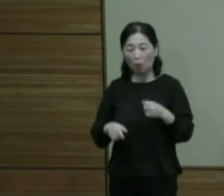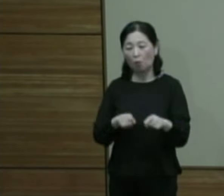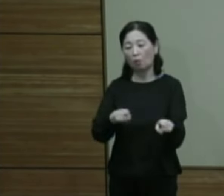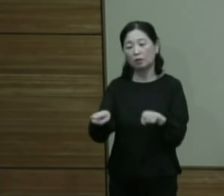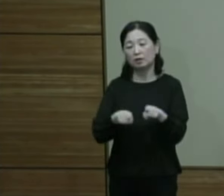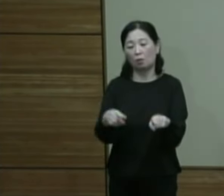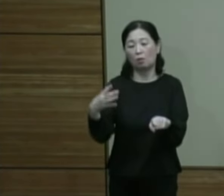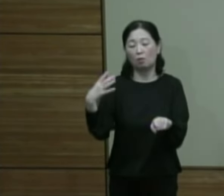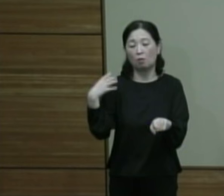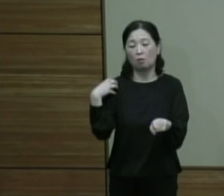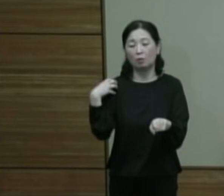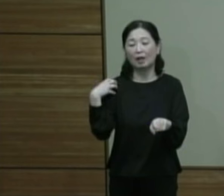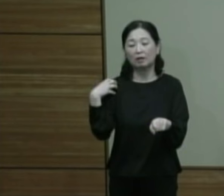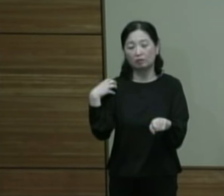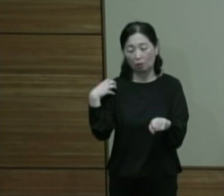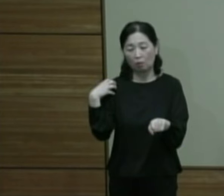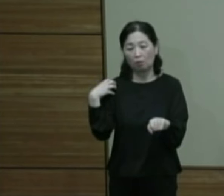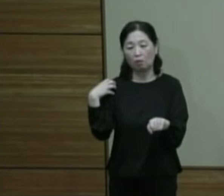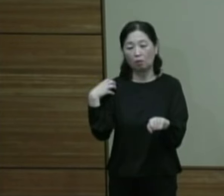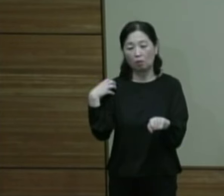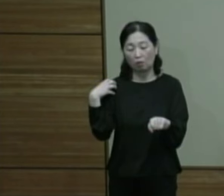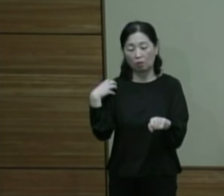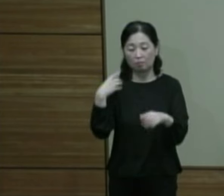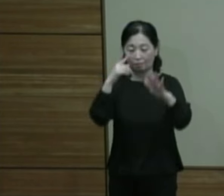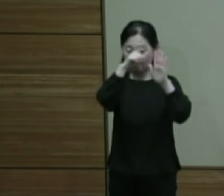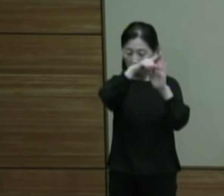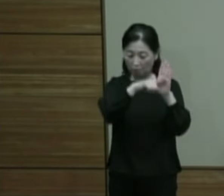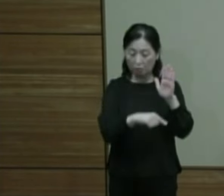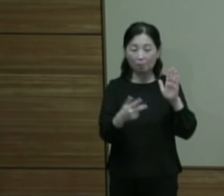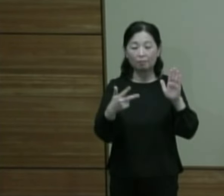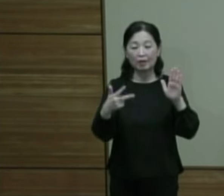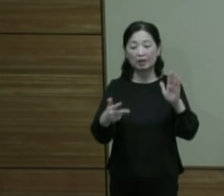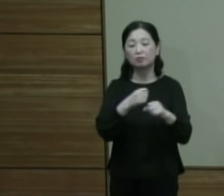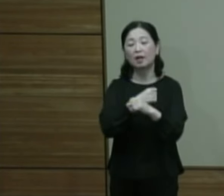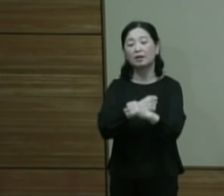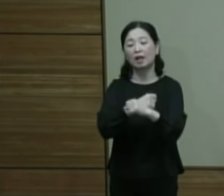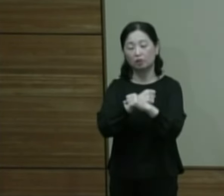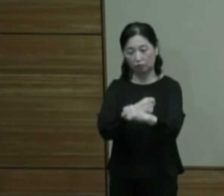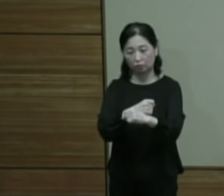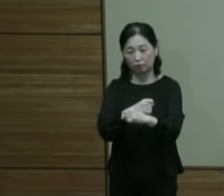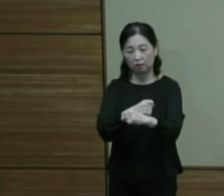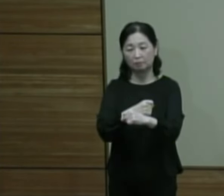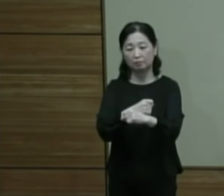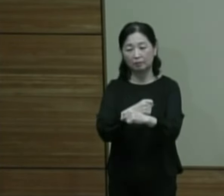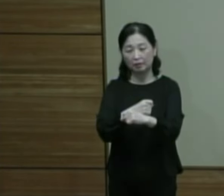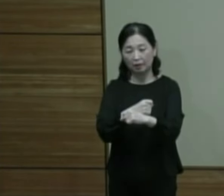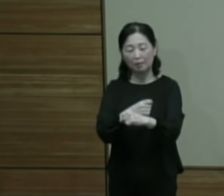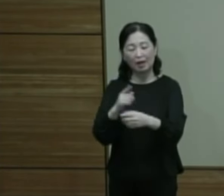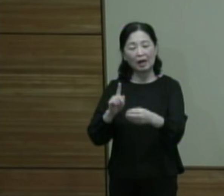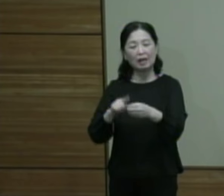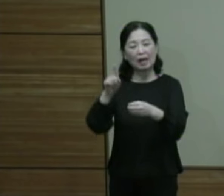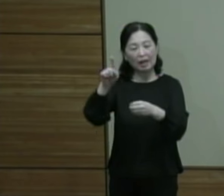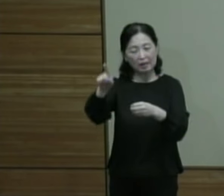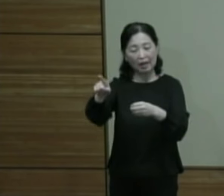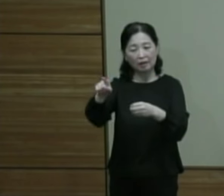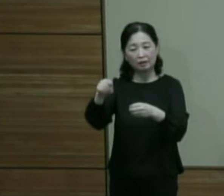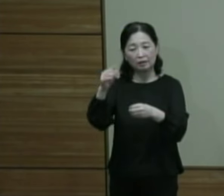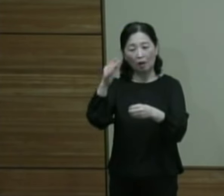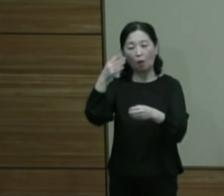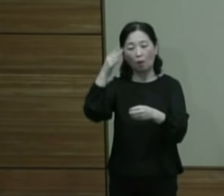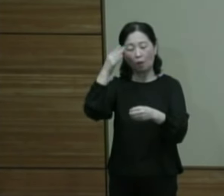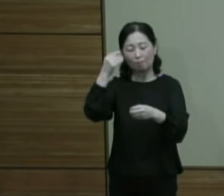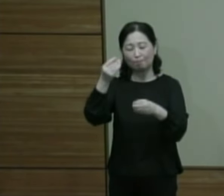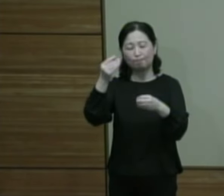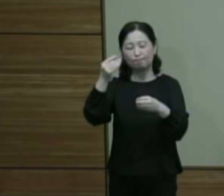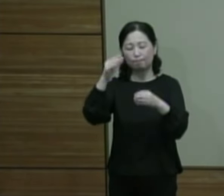ぞれ7つの項目について研究をされて、できることであれば来年の万博でティームエクスポパビリ